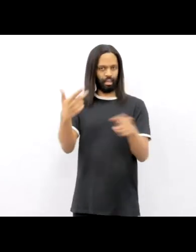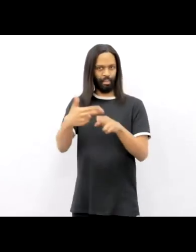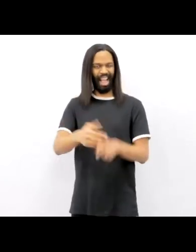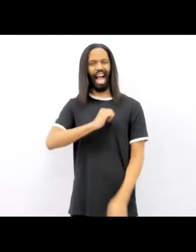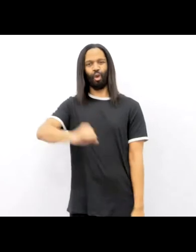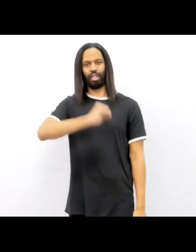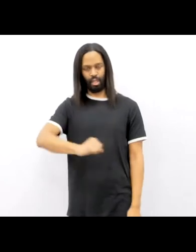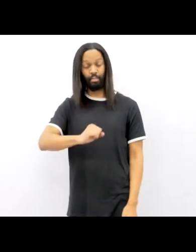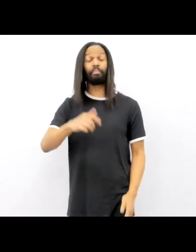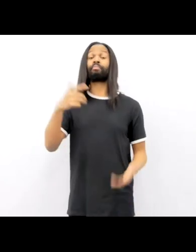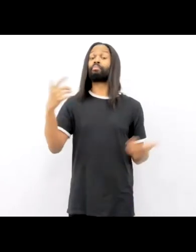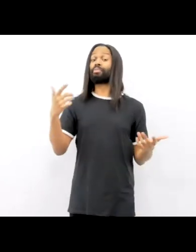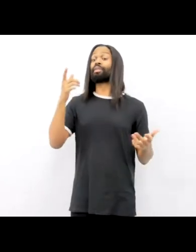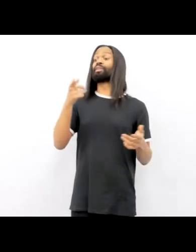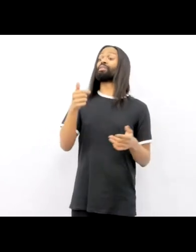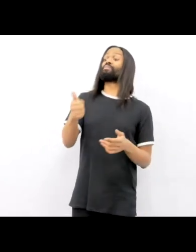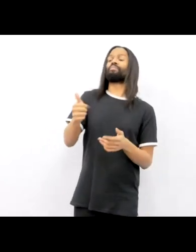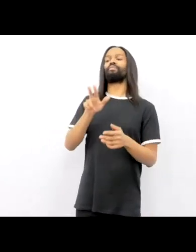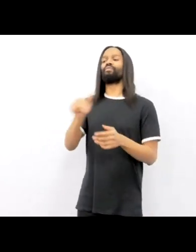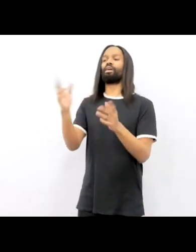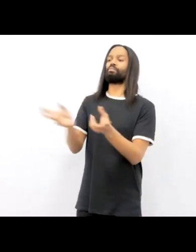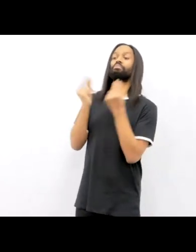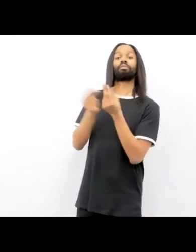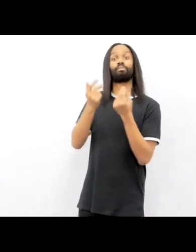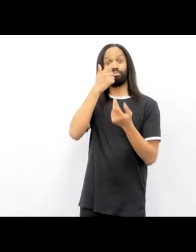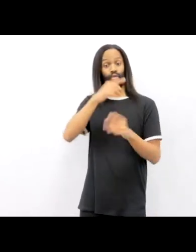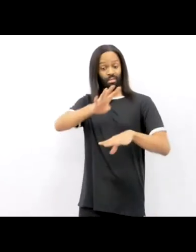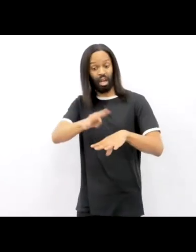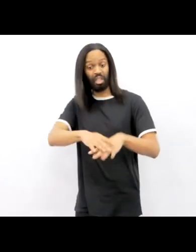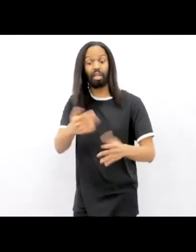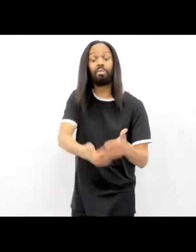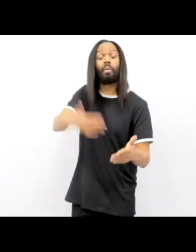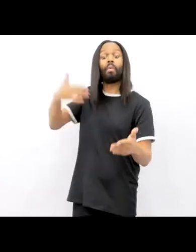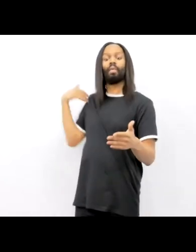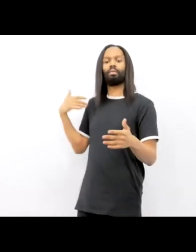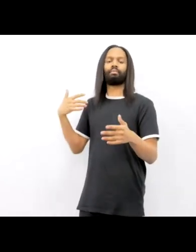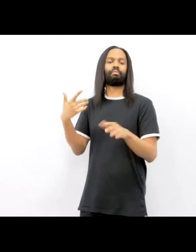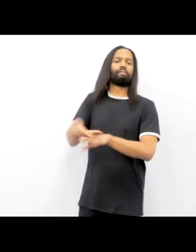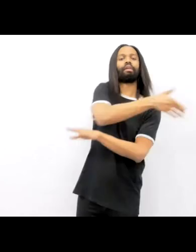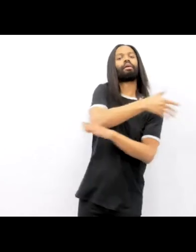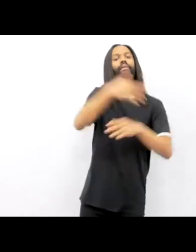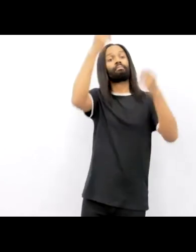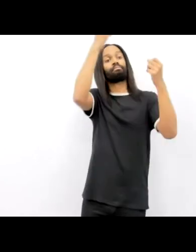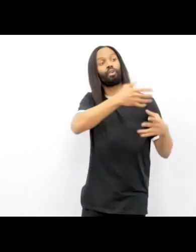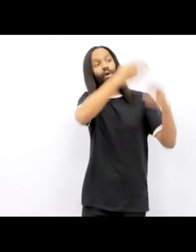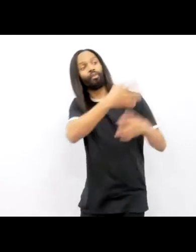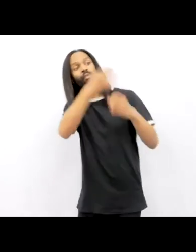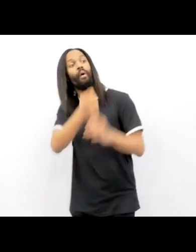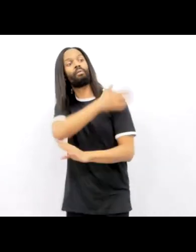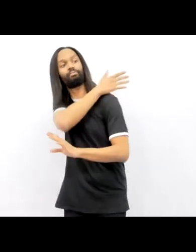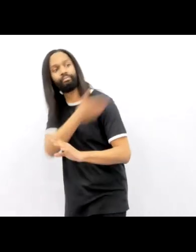quartier, son histoire et ce que nous pourrions ensemble y construire avec cet objectif vraiment d